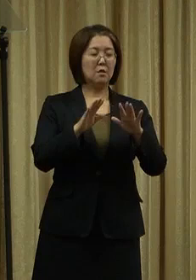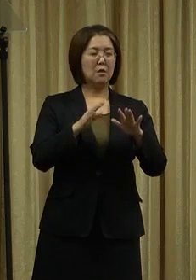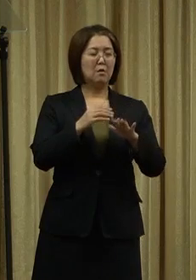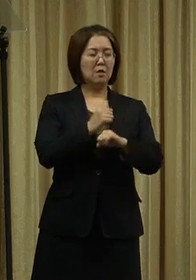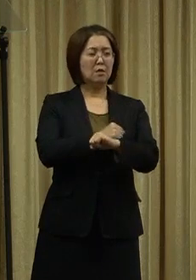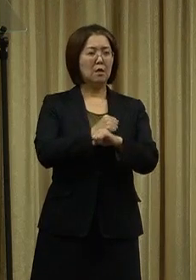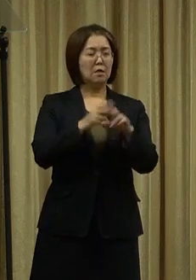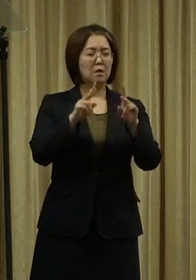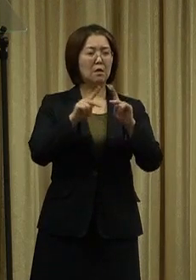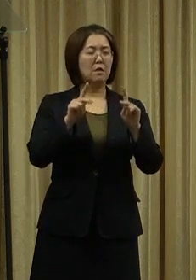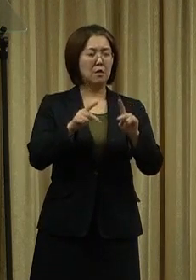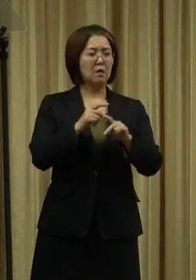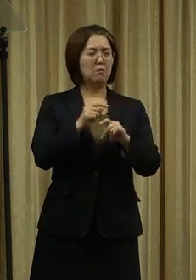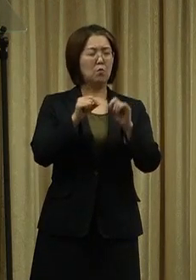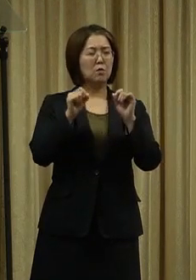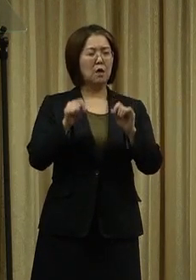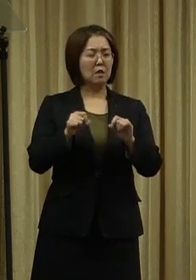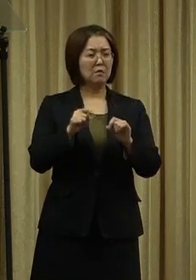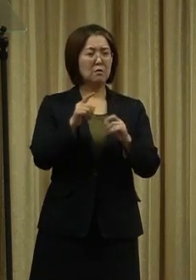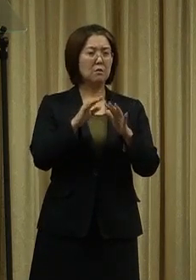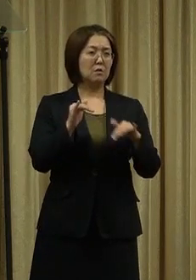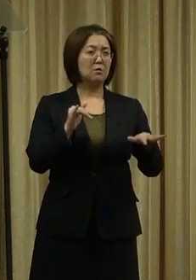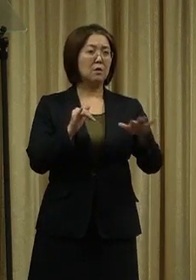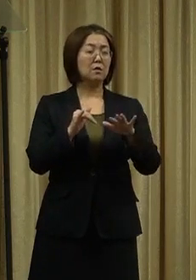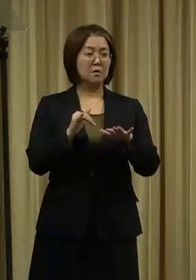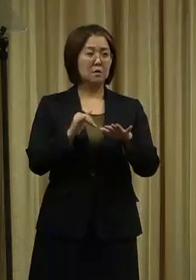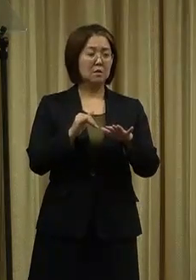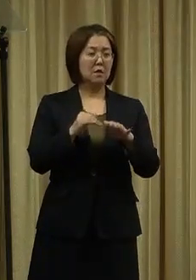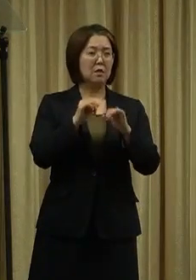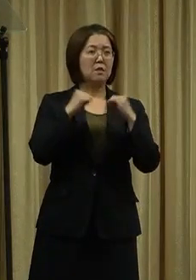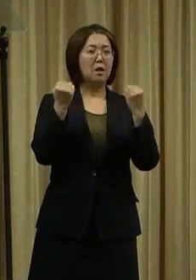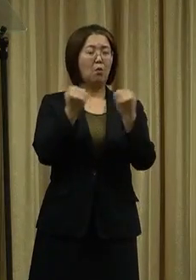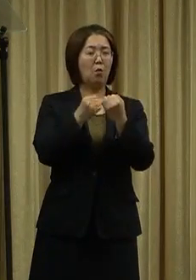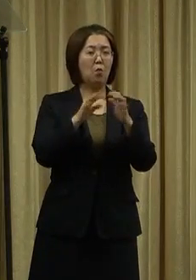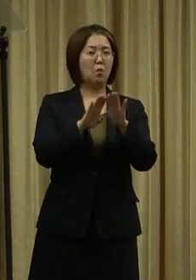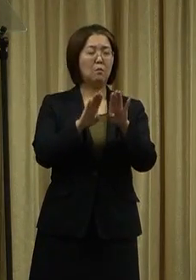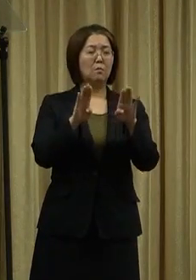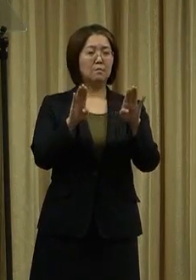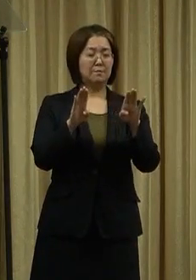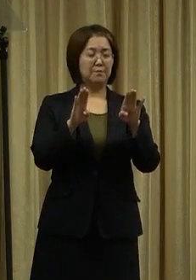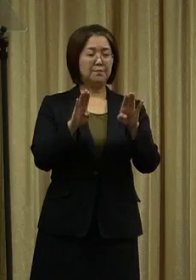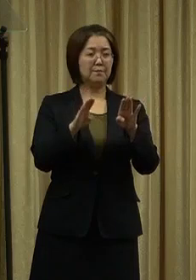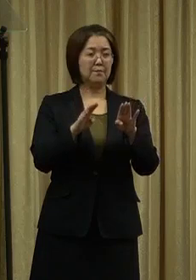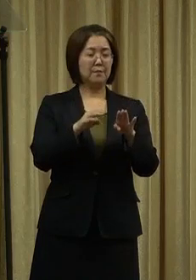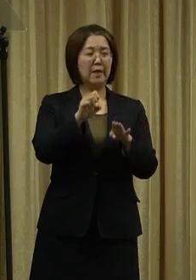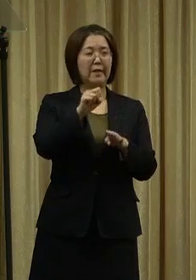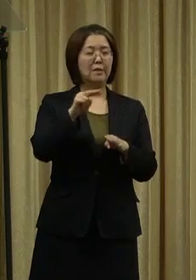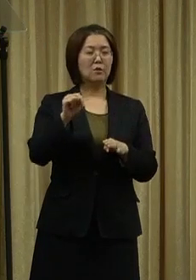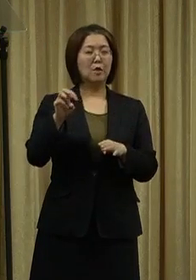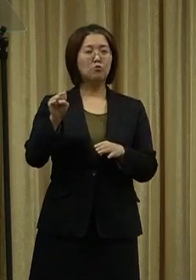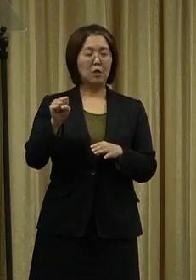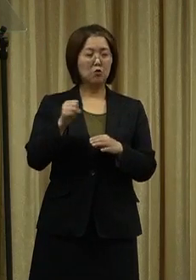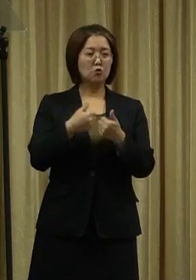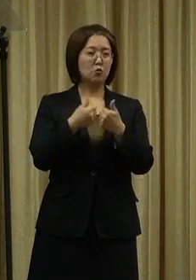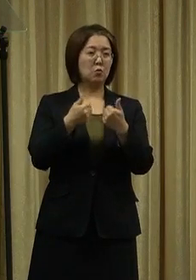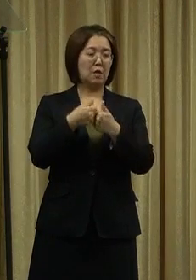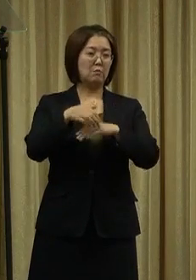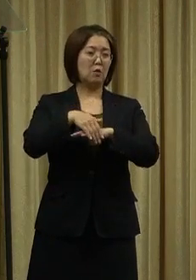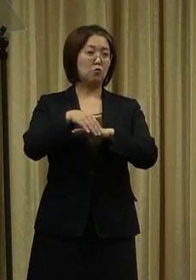難な問題を抱える女性に対してサロンの開設、また SNS 相談窓口の